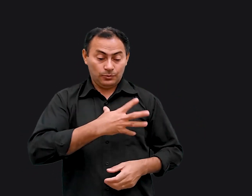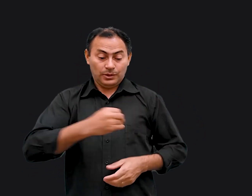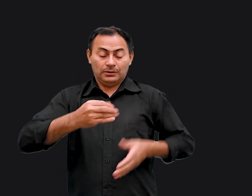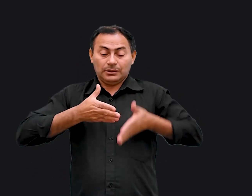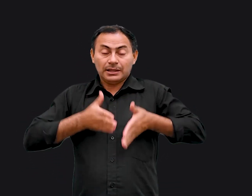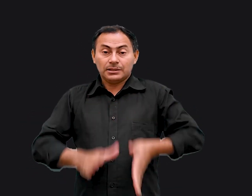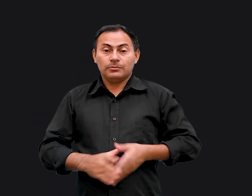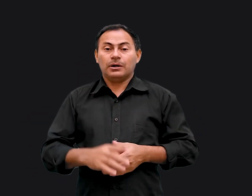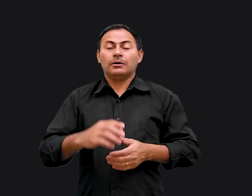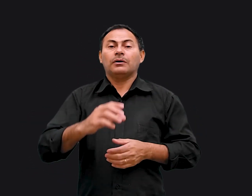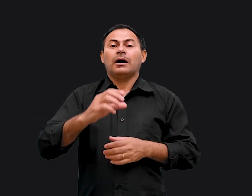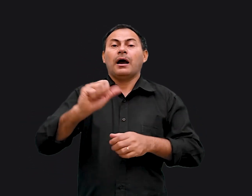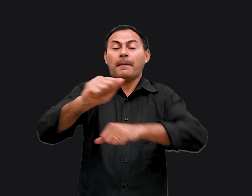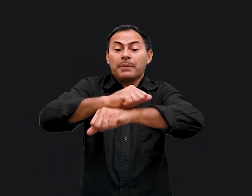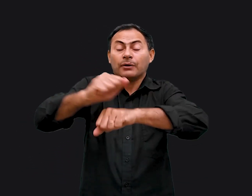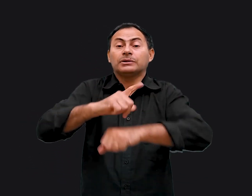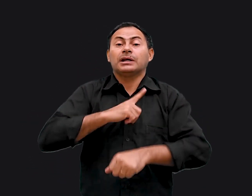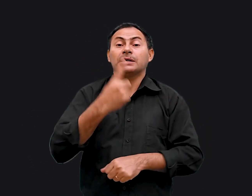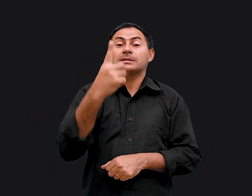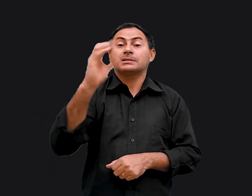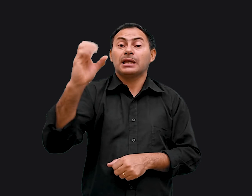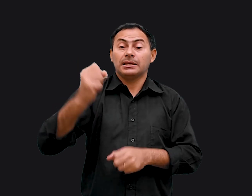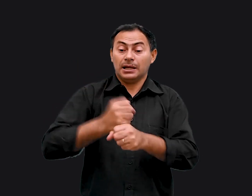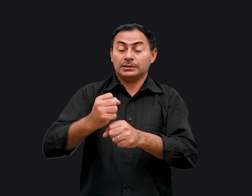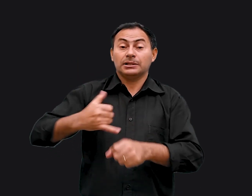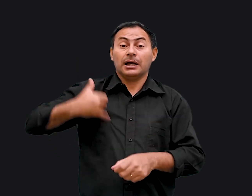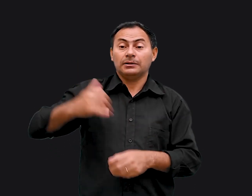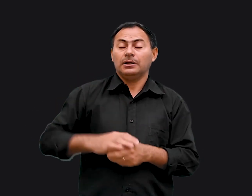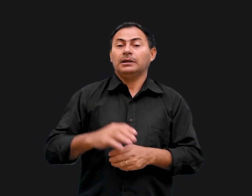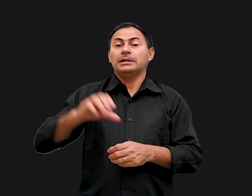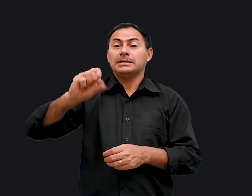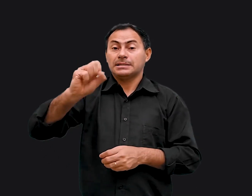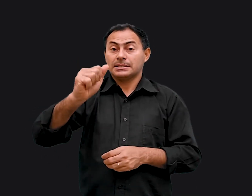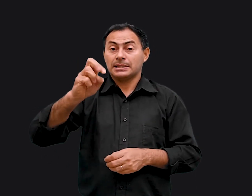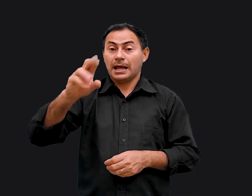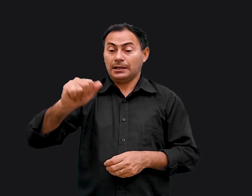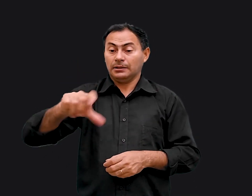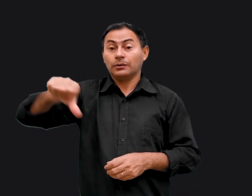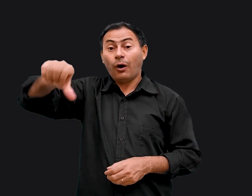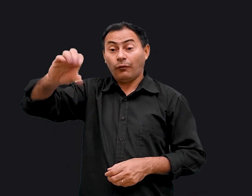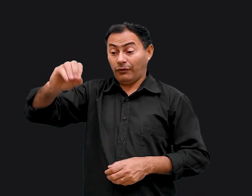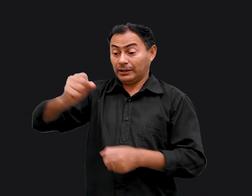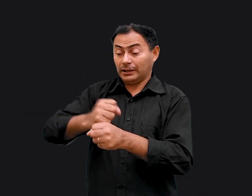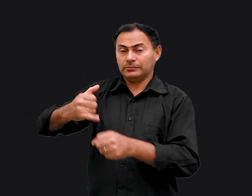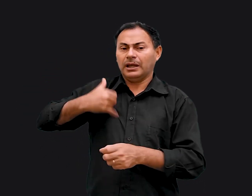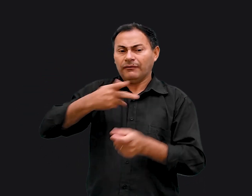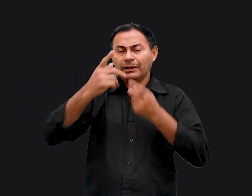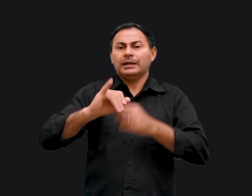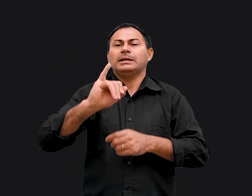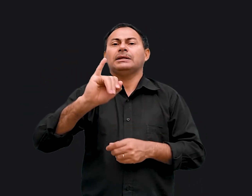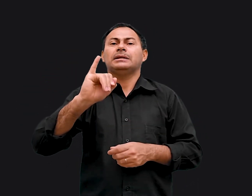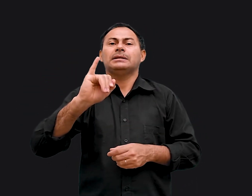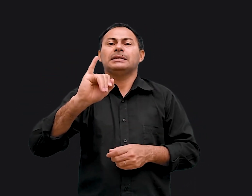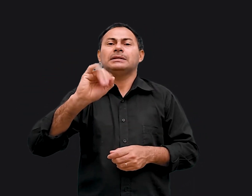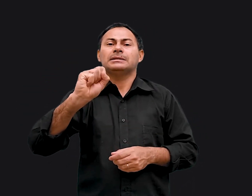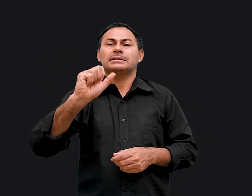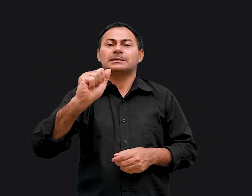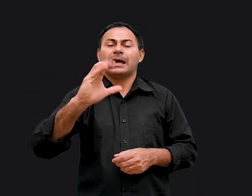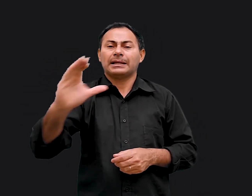nasceu quando Abraão estava com 100 anos e Sara com 90. Deus disse a eles para chamá-lo de Isaac, que em